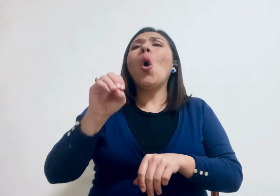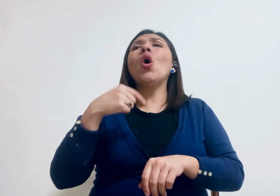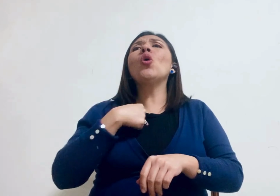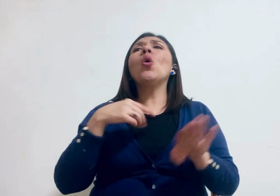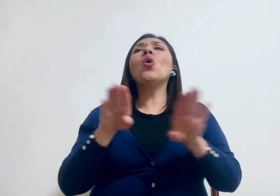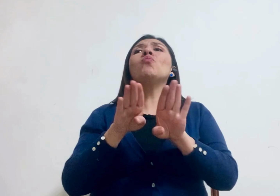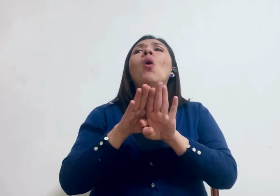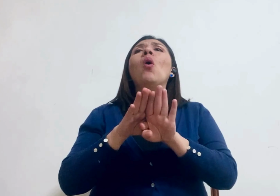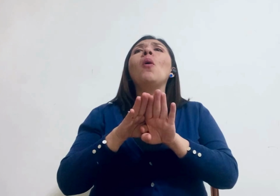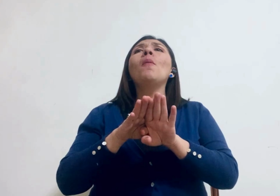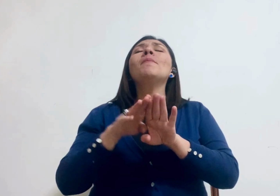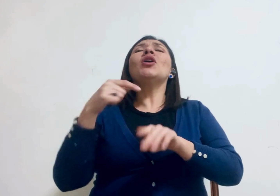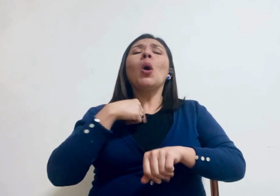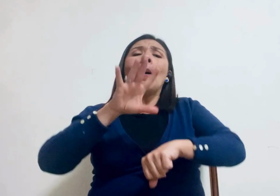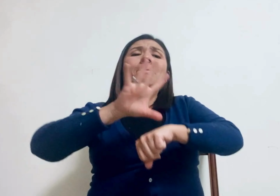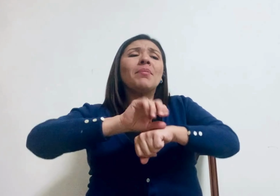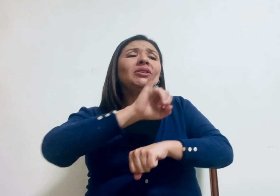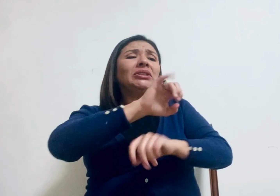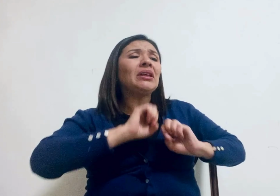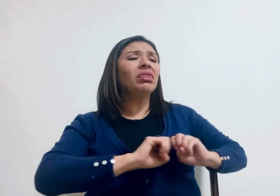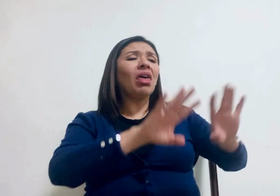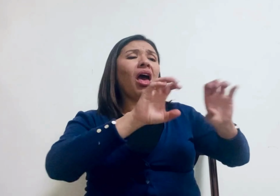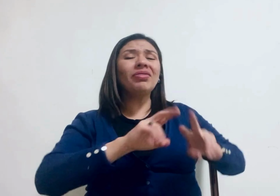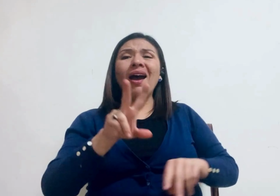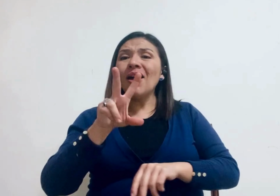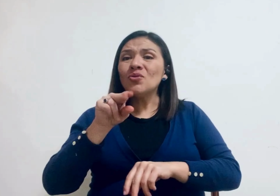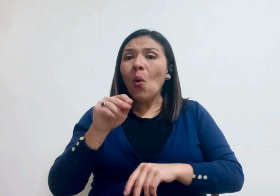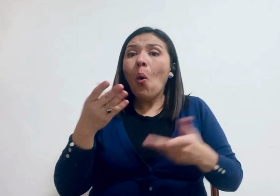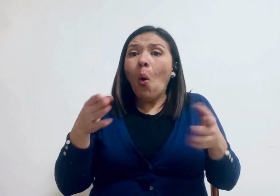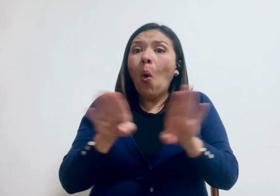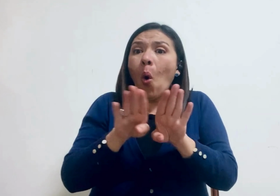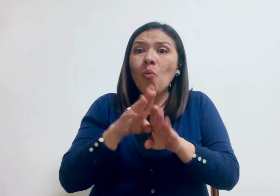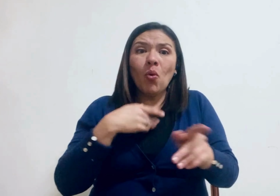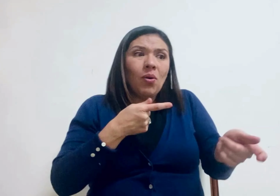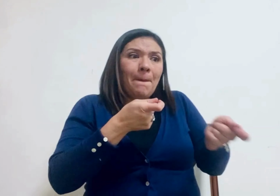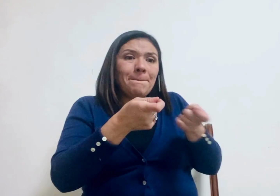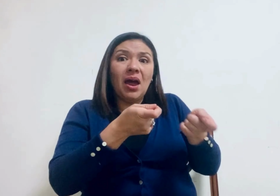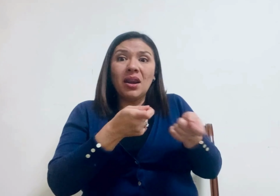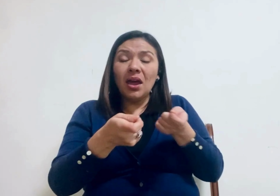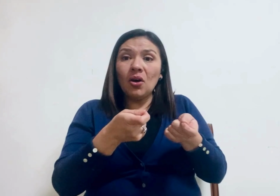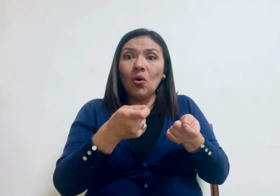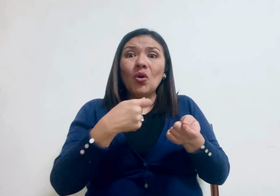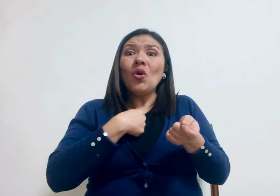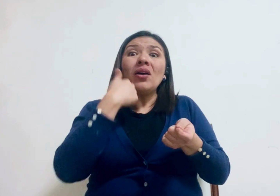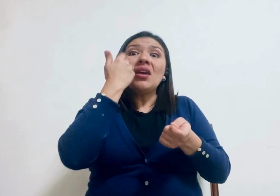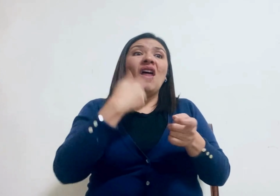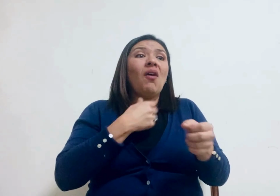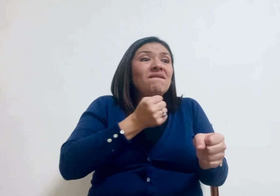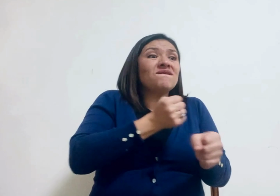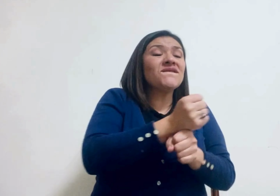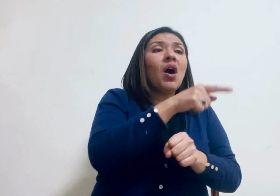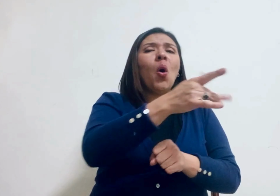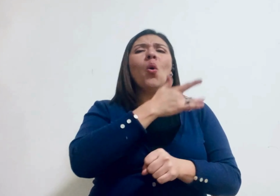ser tampoco ser siendo permisiva? Entonces, ¿cómo podría yo manejarlo sin lastimar su